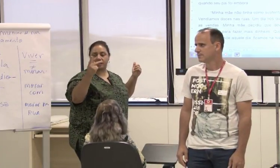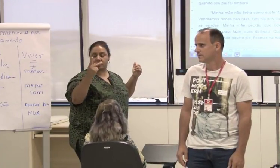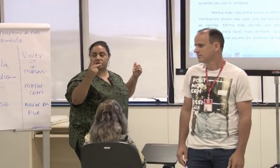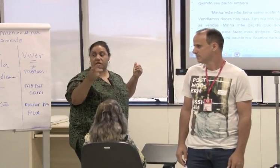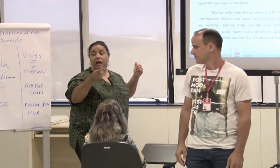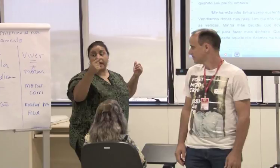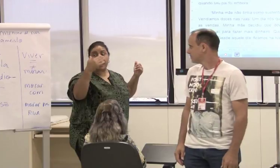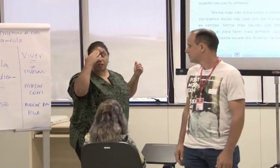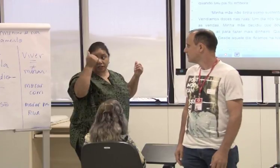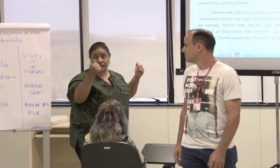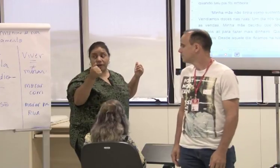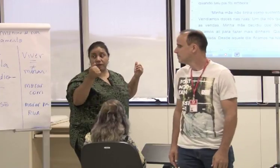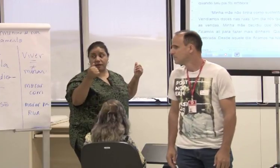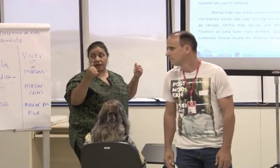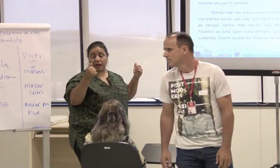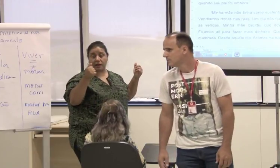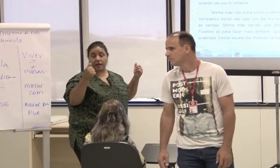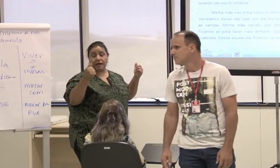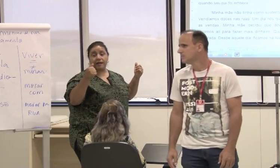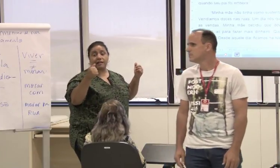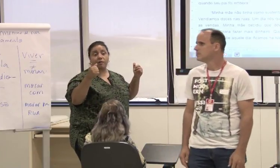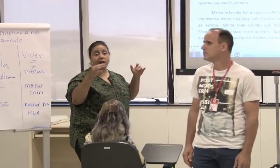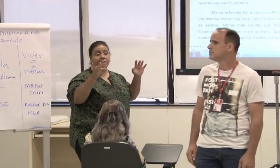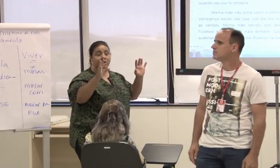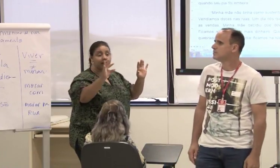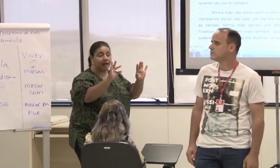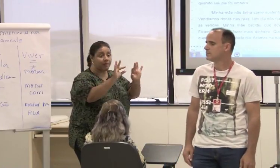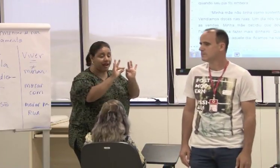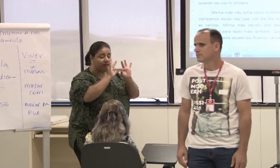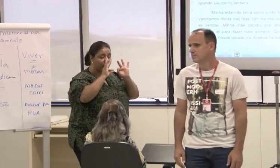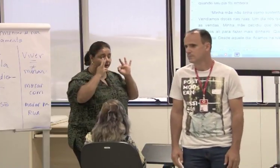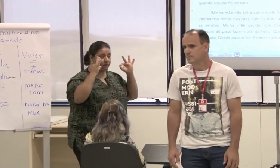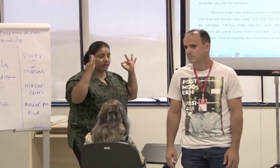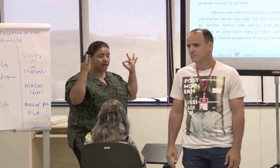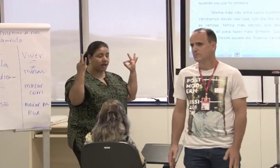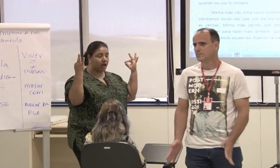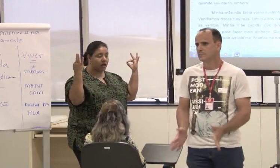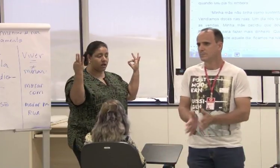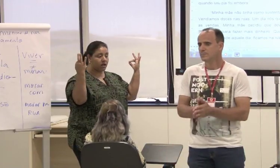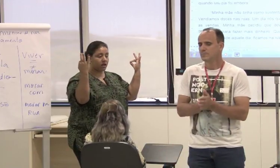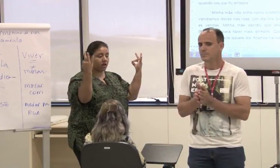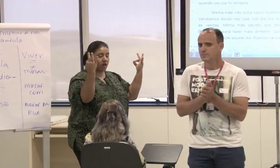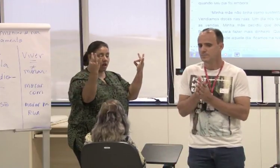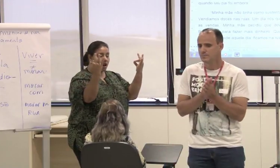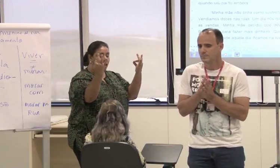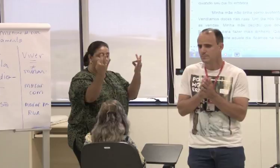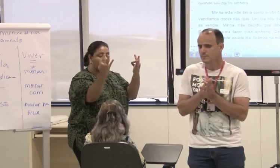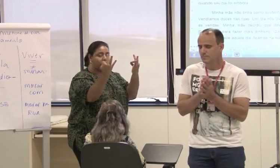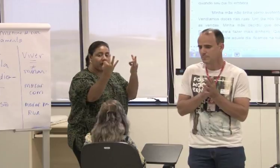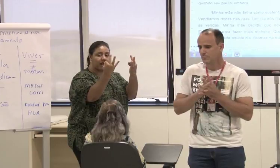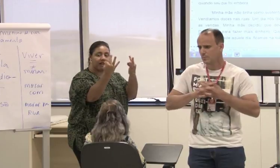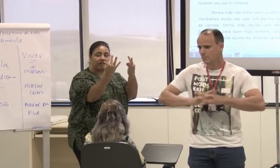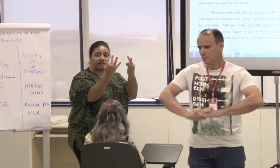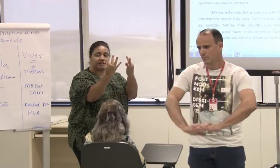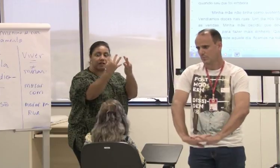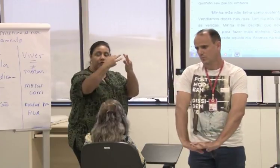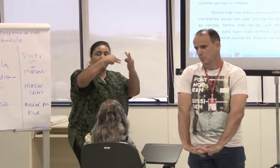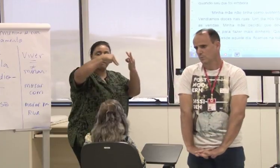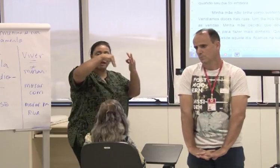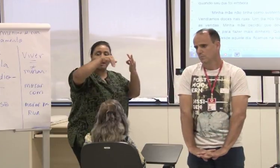Margarete. Ele já sabe que tem. Então, ele tem que terminar família. Na hora que ele está fazendo família,